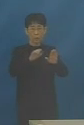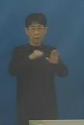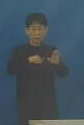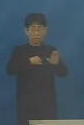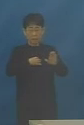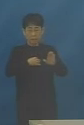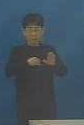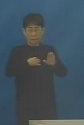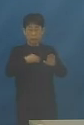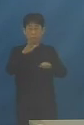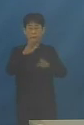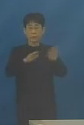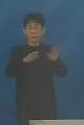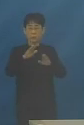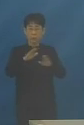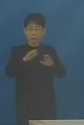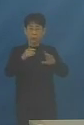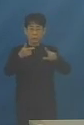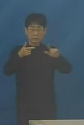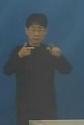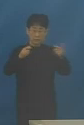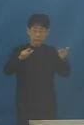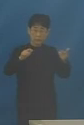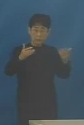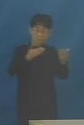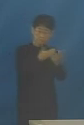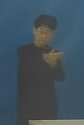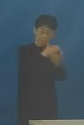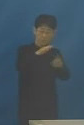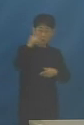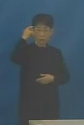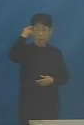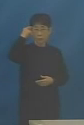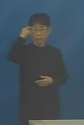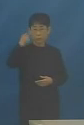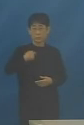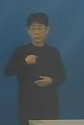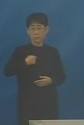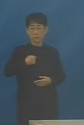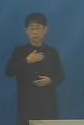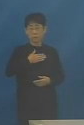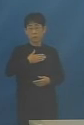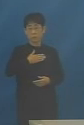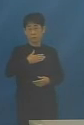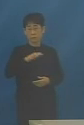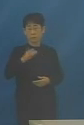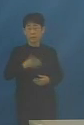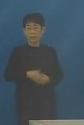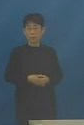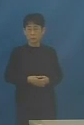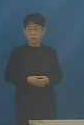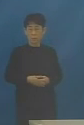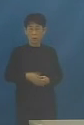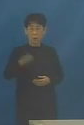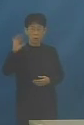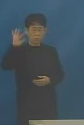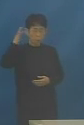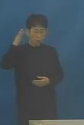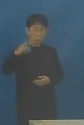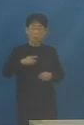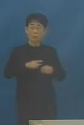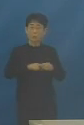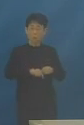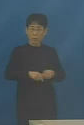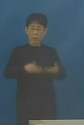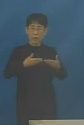違ってきているというふうに私は認識しておりましてそのまあ騒音とか安全問題っていうの奇襲軍の